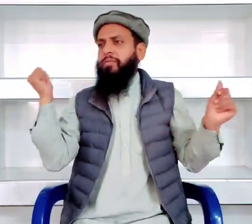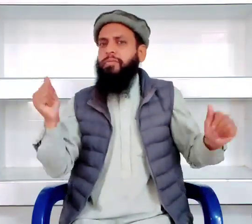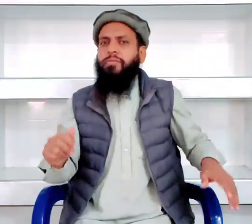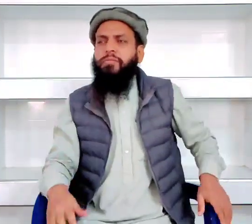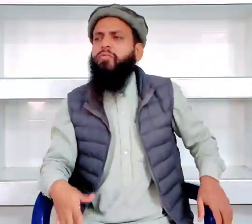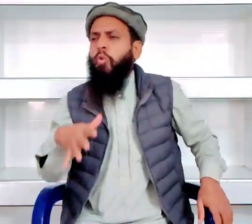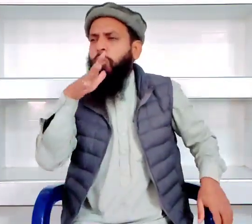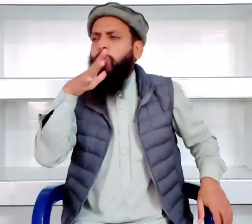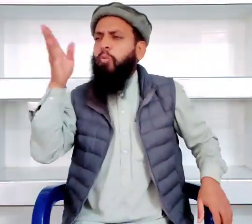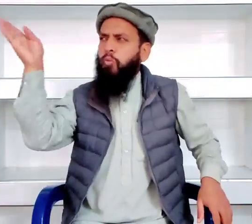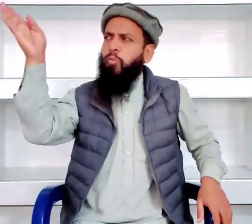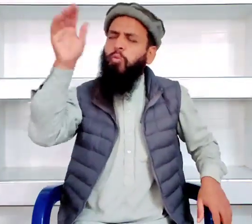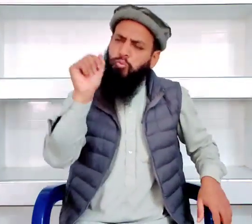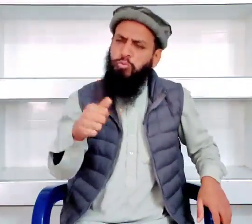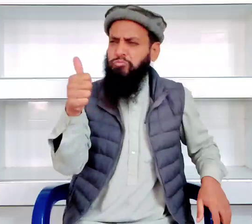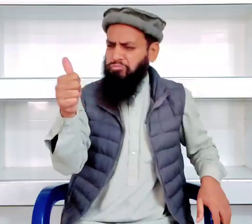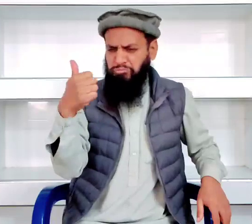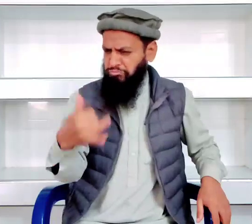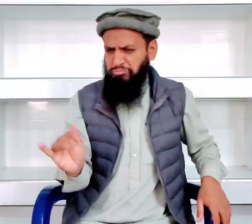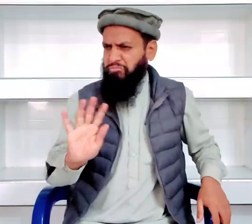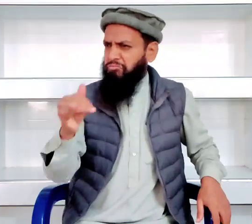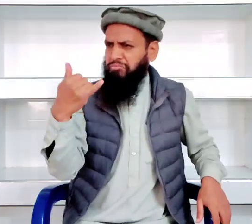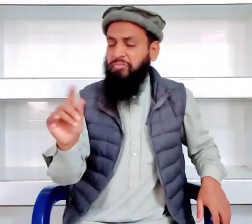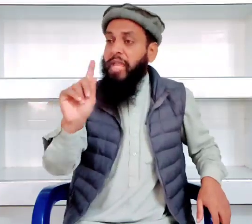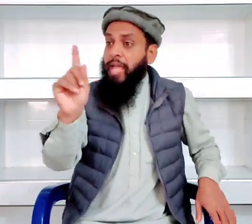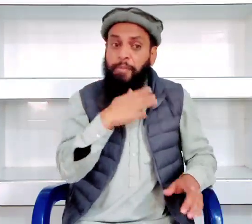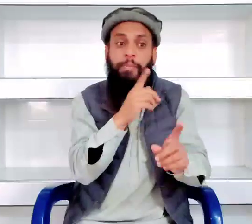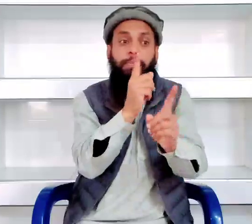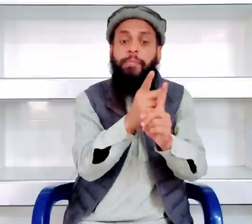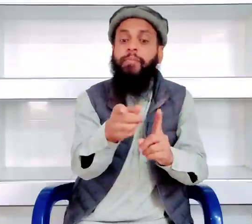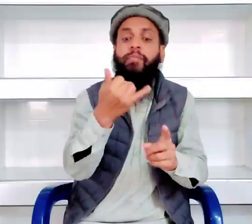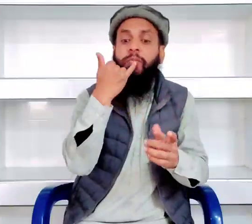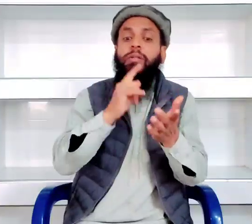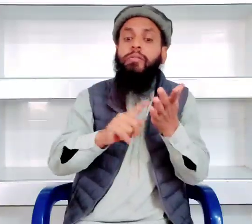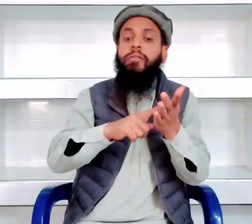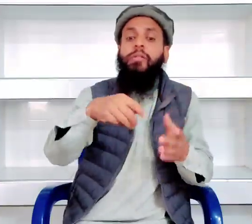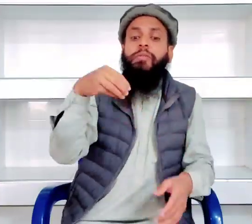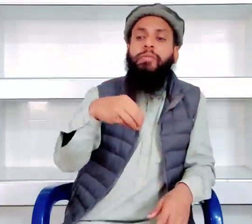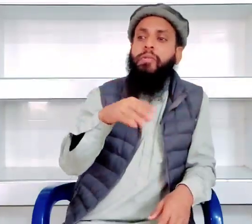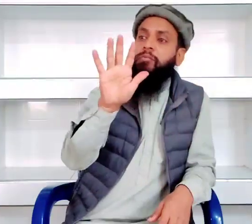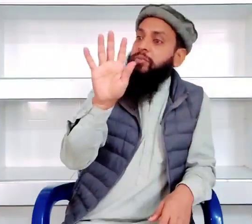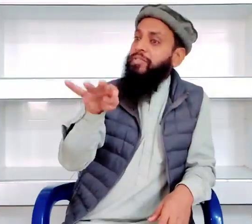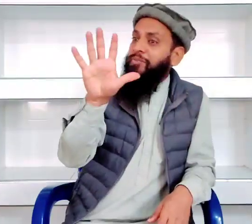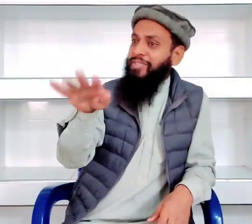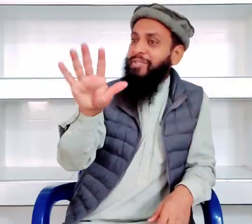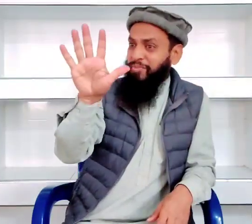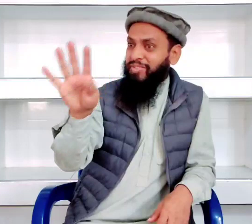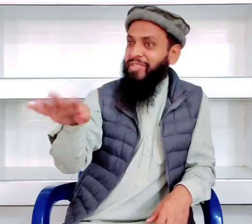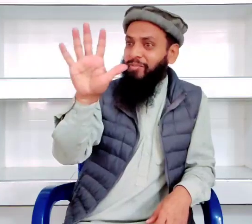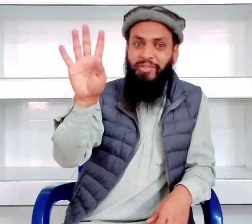دے سمجھ آئی نہیں مسئلے لیکن اگر تھی سمجھ لو کہ یہ اندر کوئی خرابی ہے تے اگر کوئی بچنا چاہے